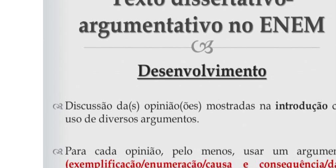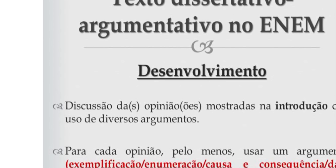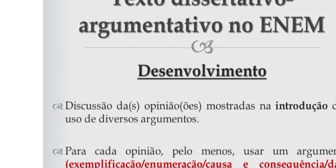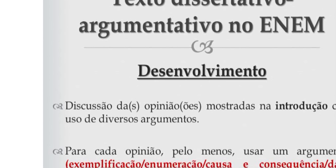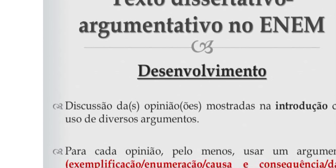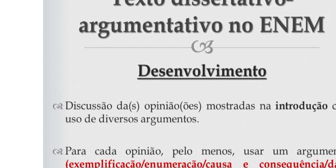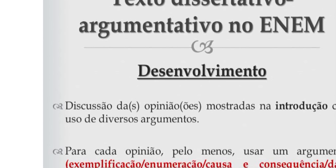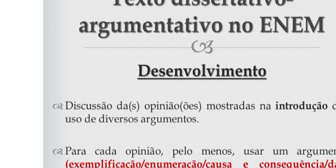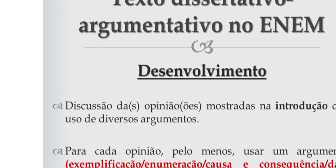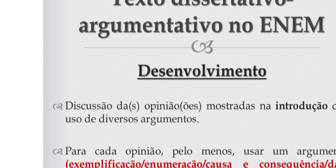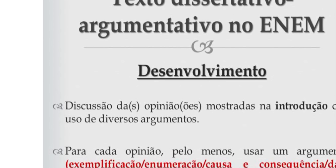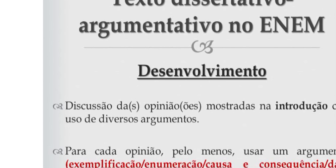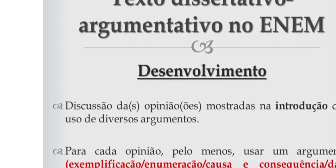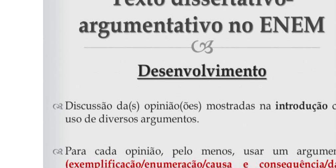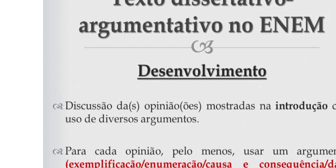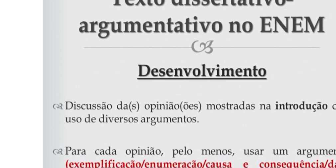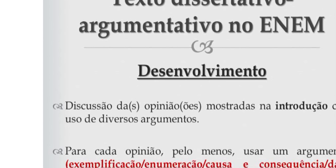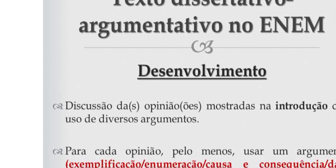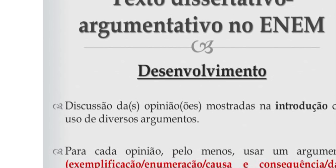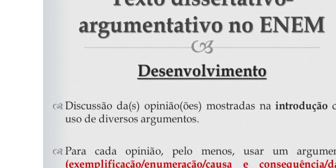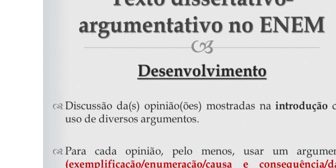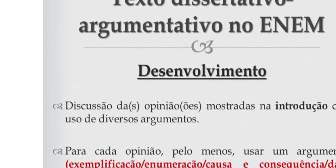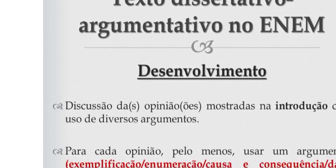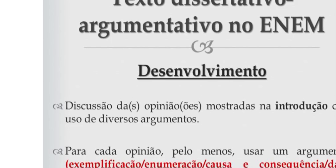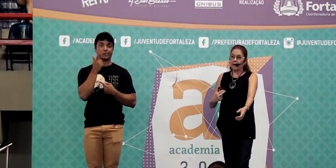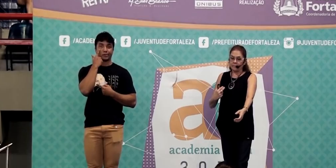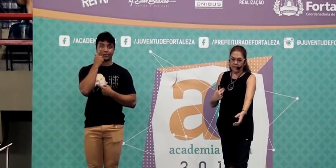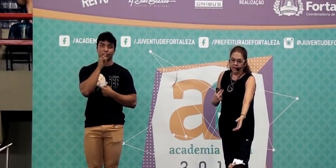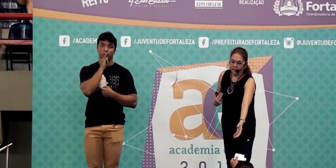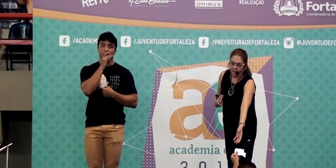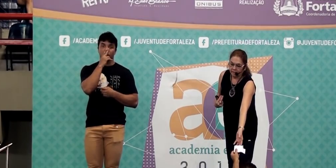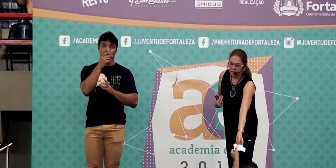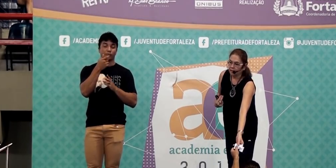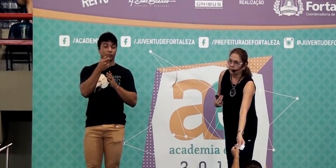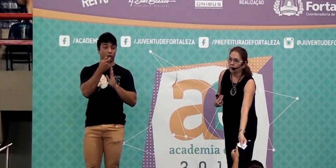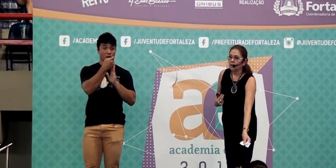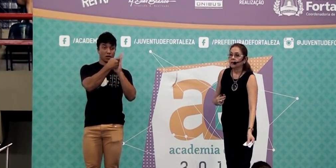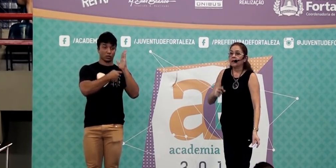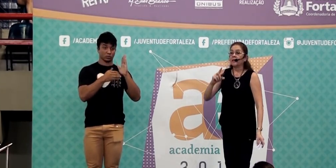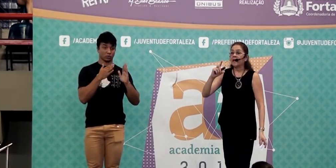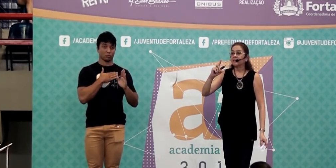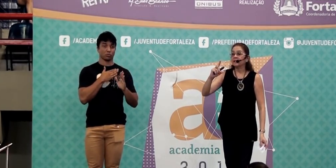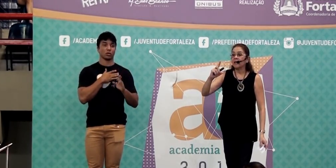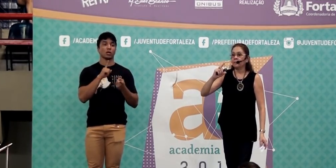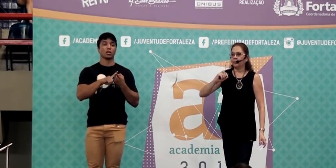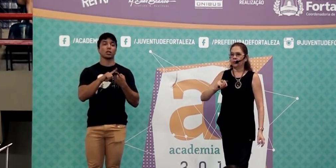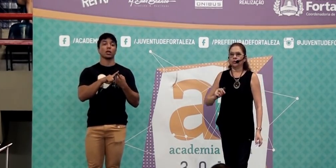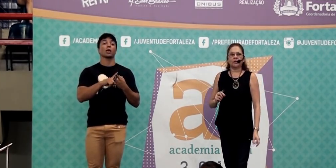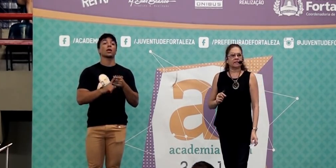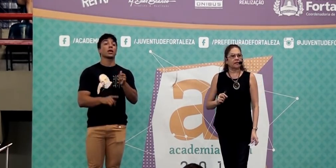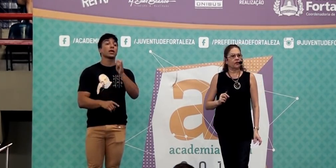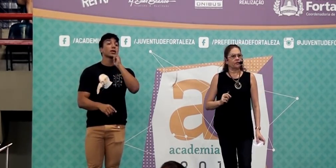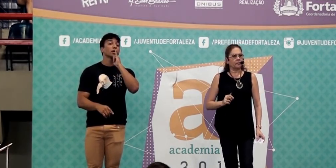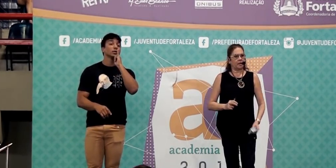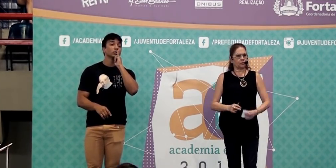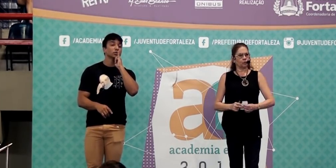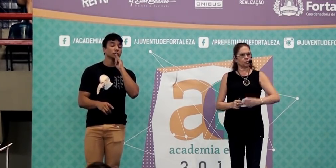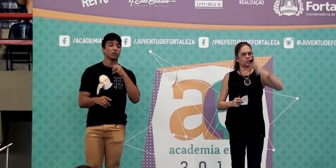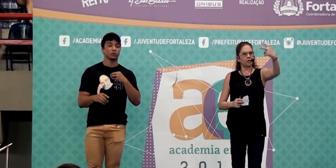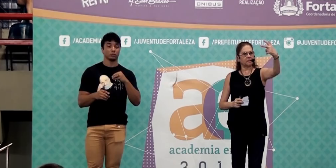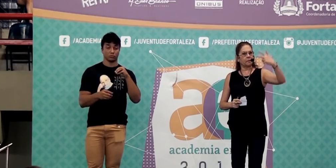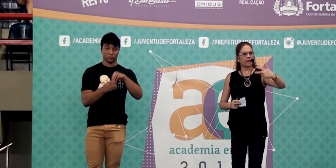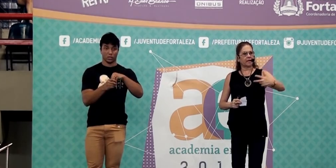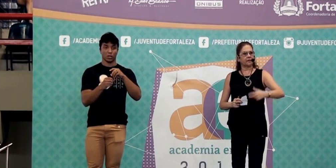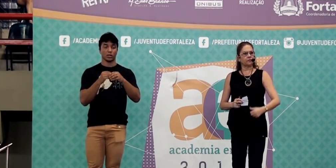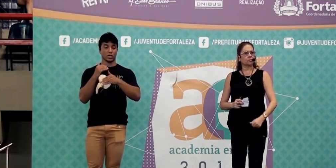redação, quando terminar a prova e você disser assim, a minha redação tem exemplo no desenvolvimento,